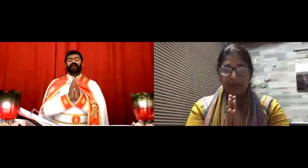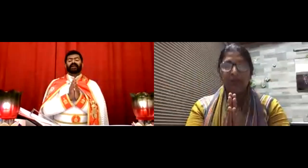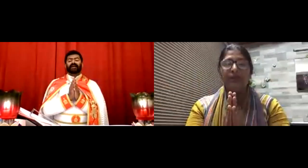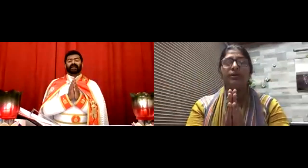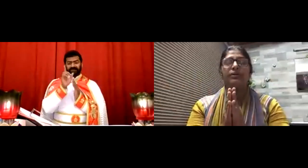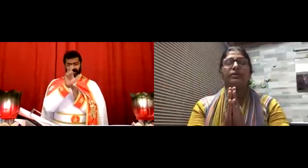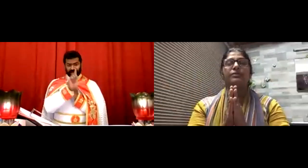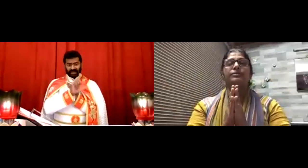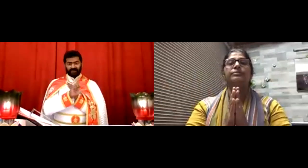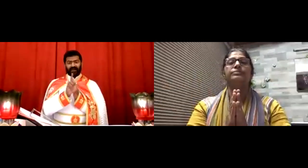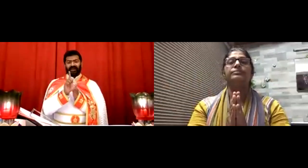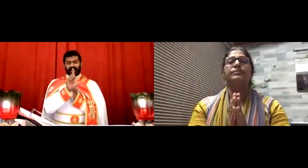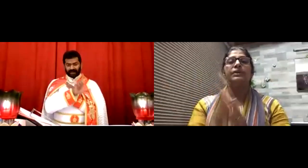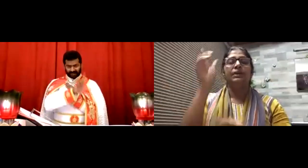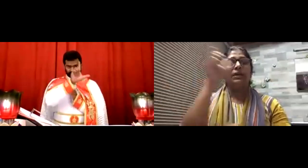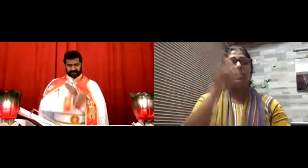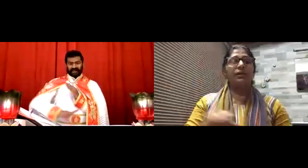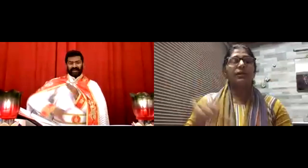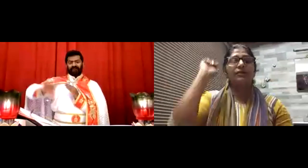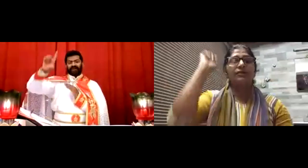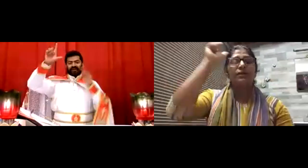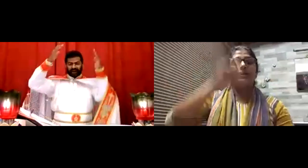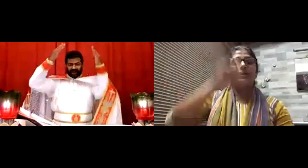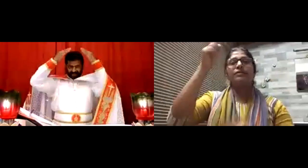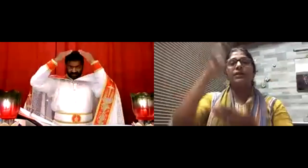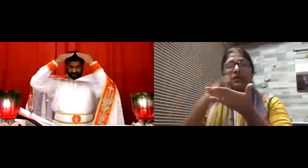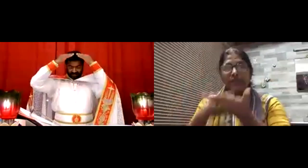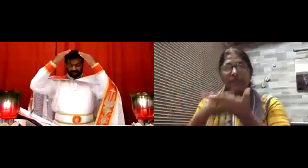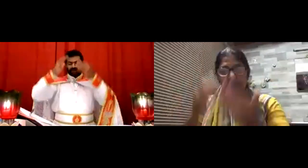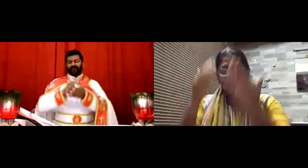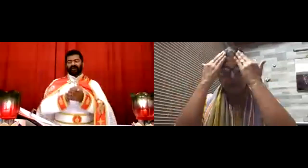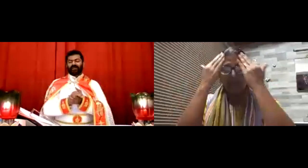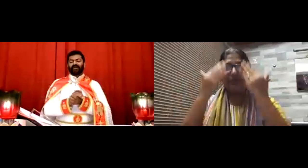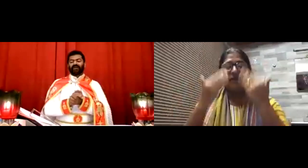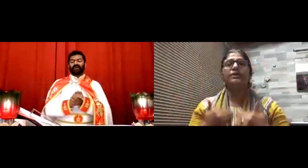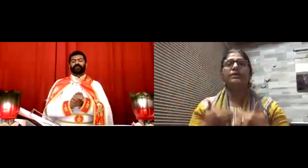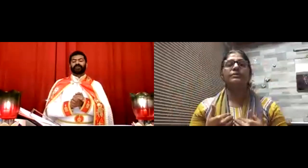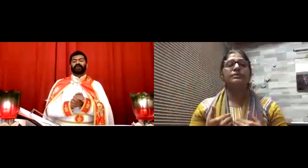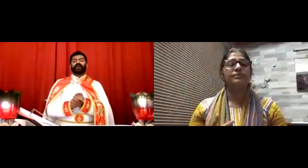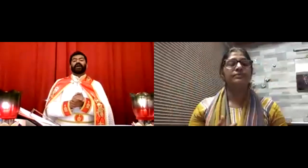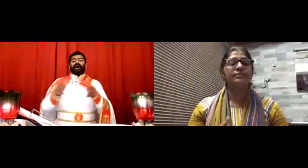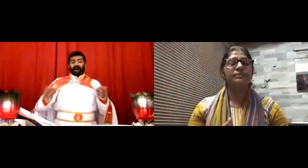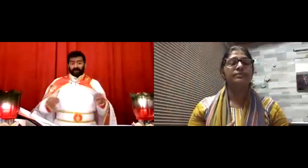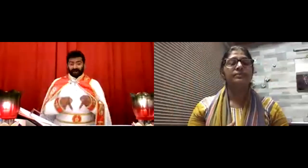ആമേൻ. കർത്താവേ, കർത്താവേ ആശീർവദിക്കണമേ.